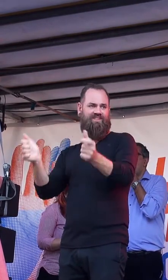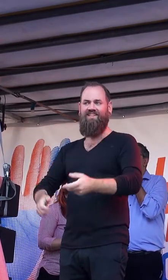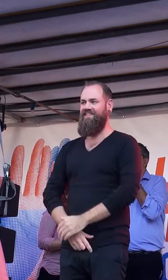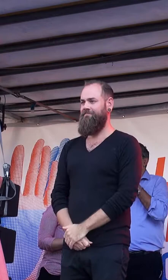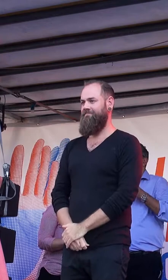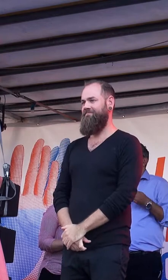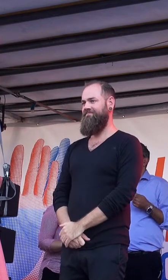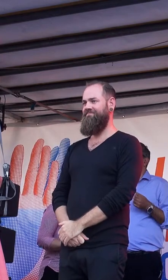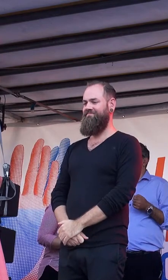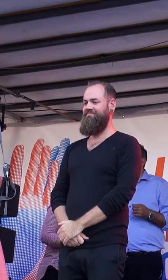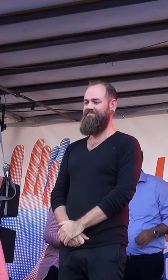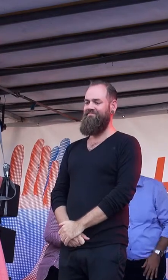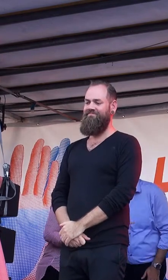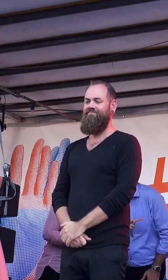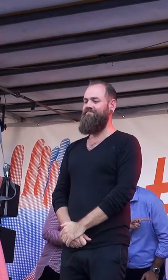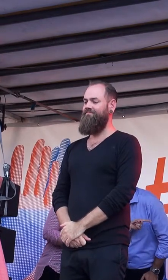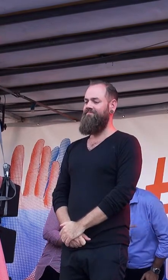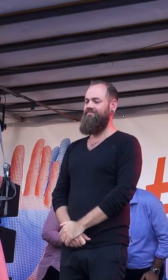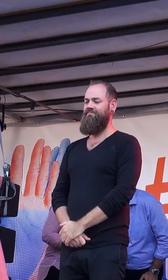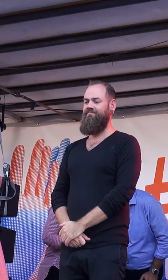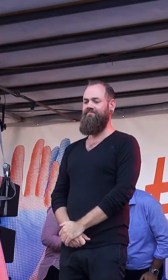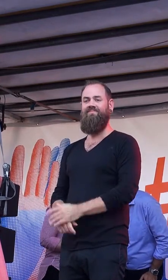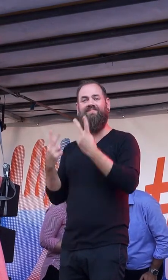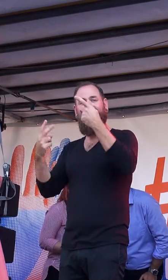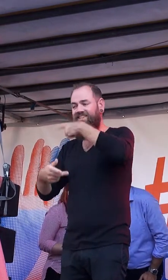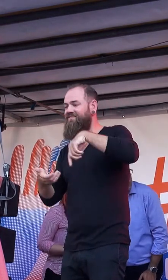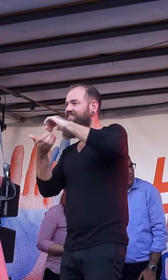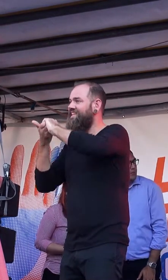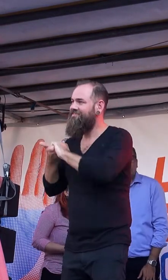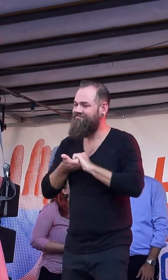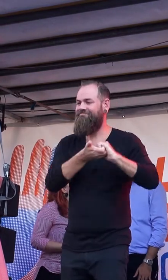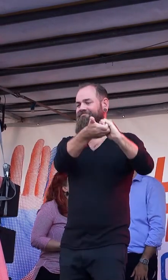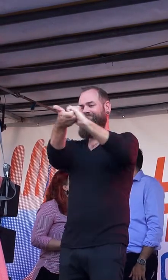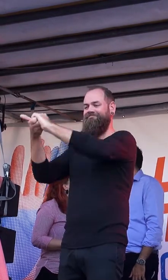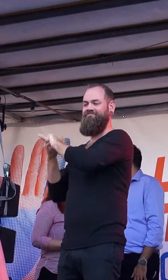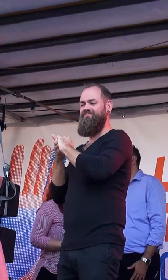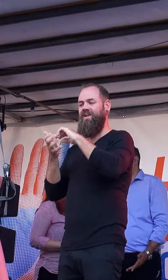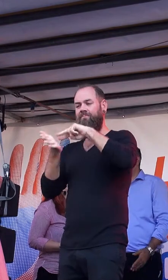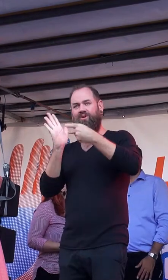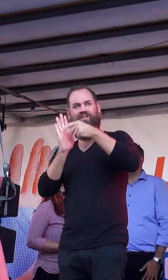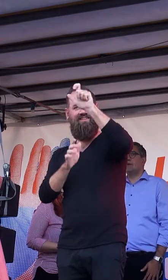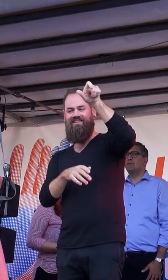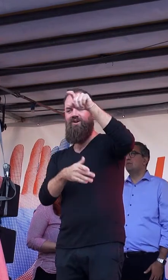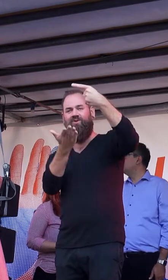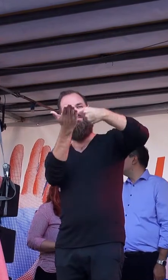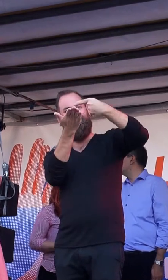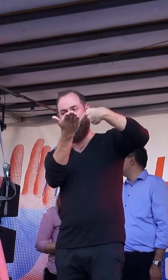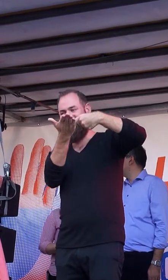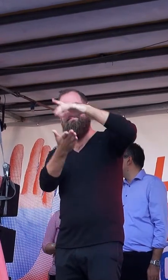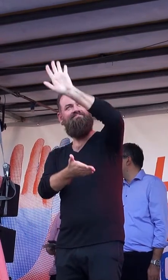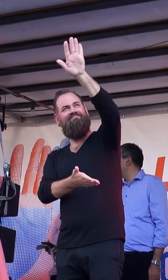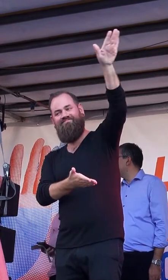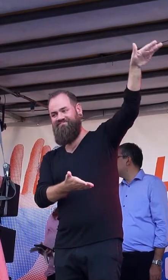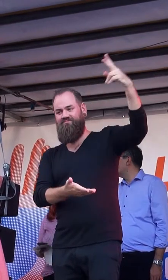Es ist wichtig, dass wir uns zusammenschließen und gemeinsam die Politik auffordern, Schluss mit nichtssagenden